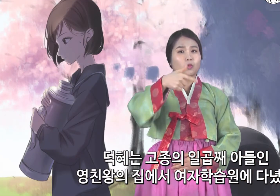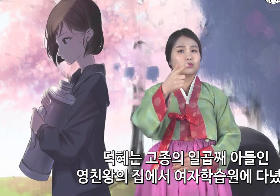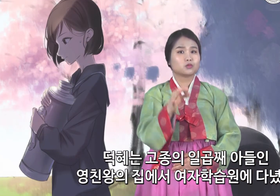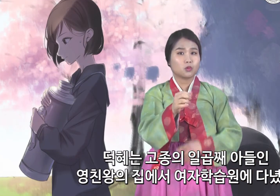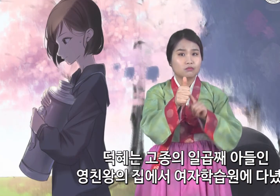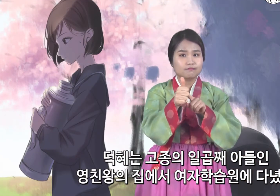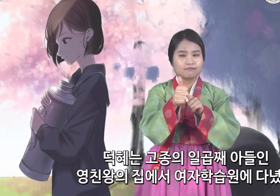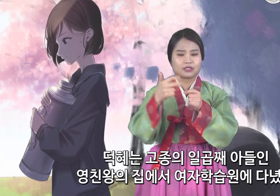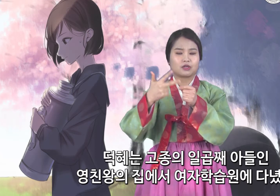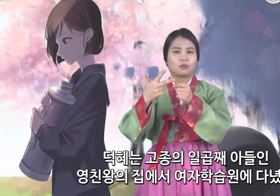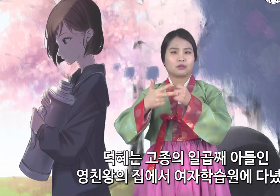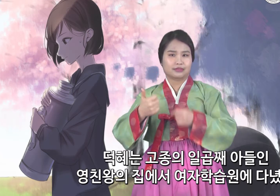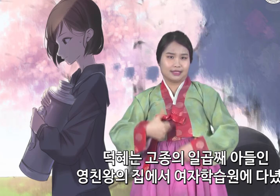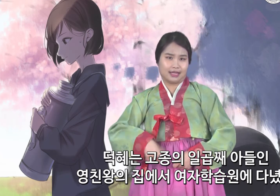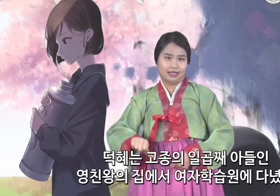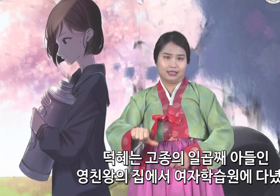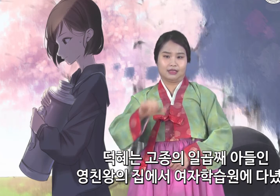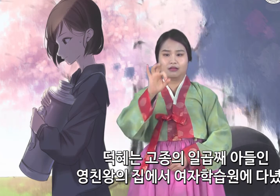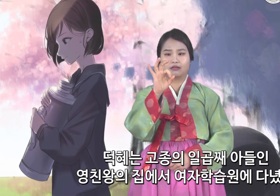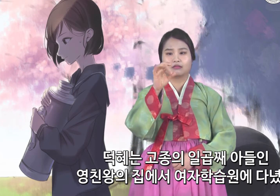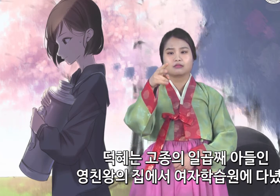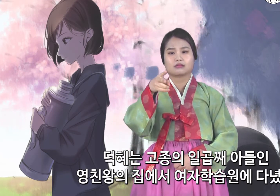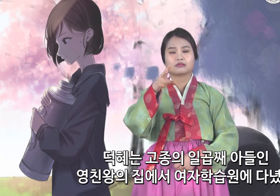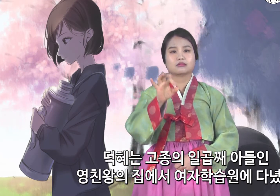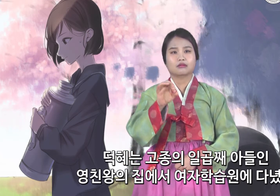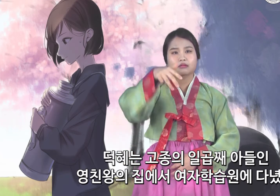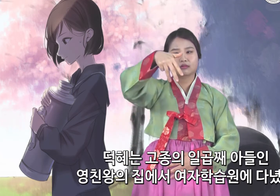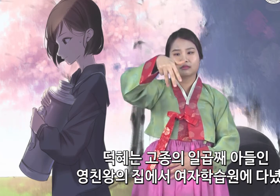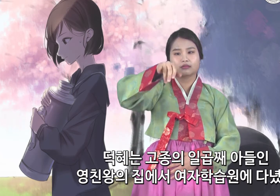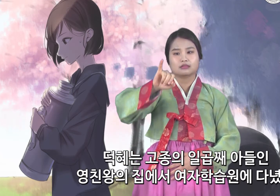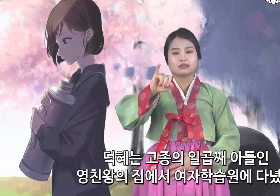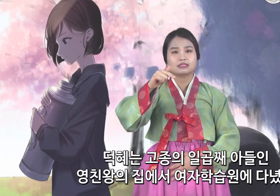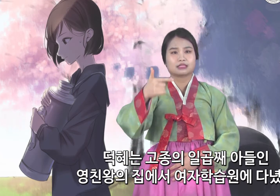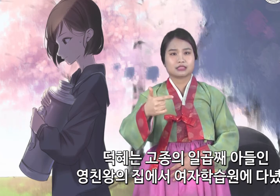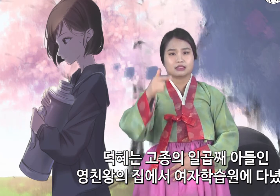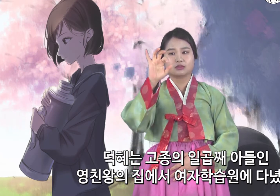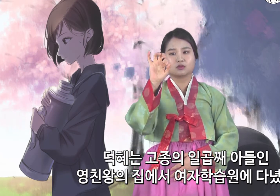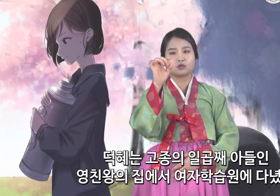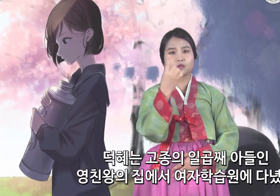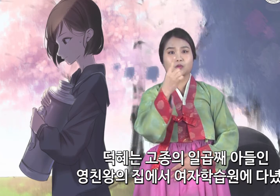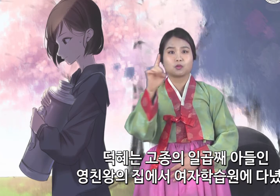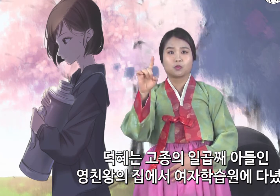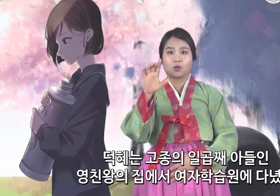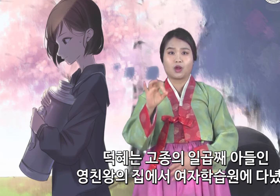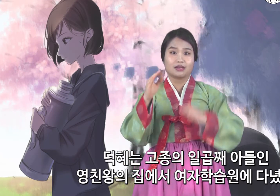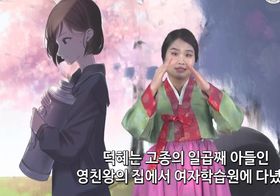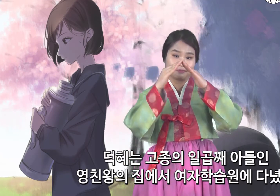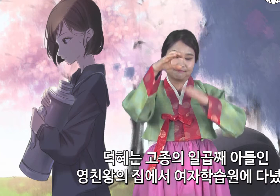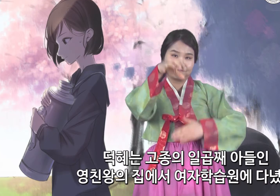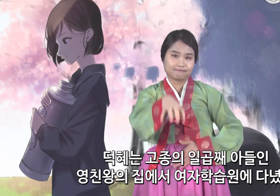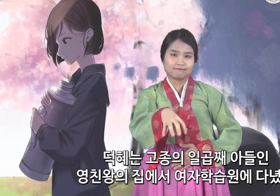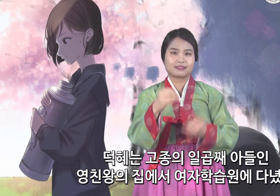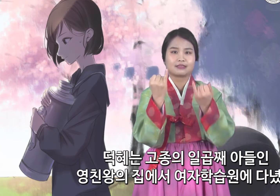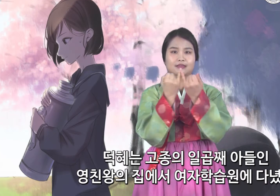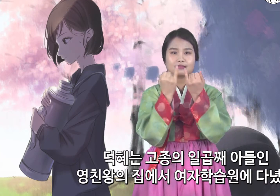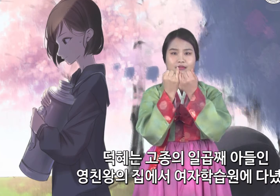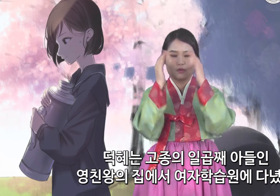덕혜는 고종의 7째 아들인 영친왕의 집에서 여자 학습원에 다녔다.